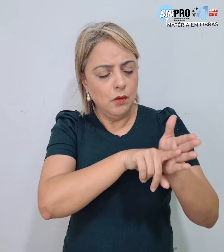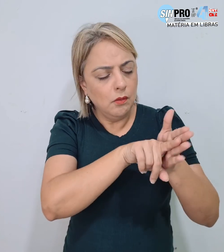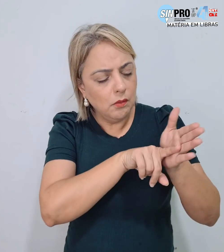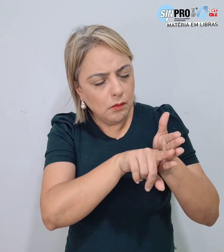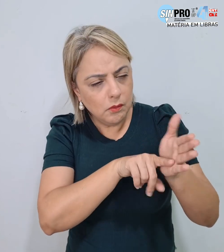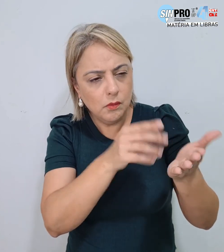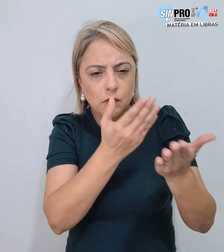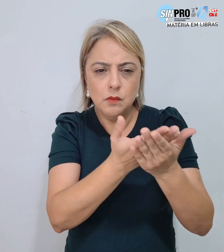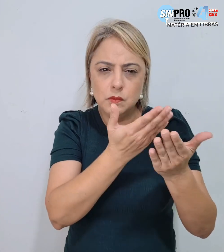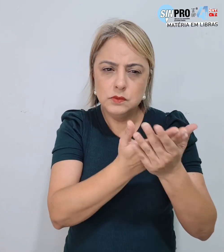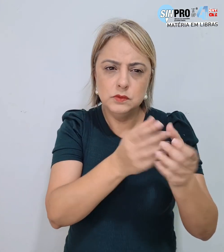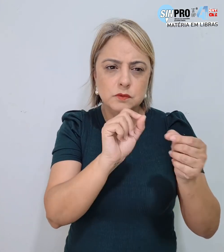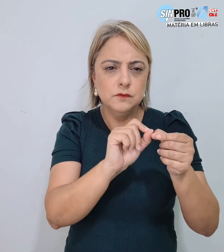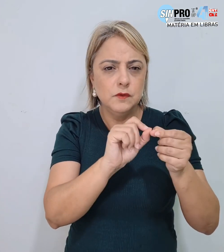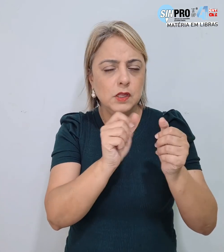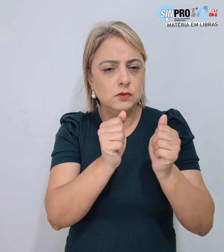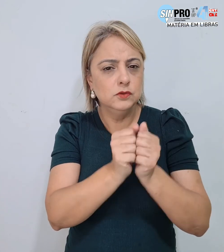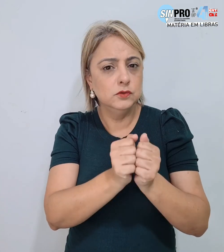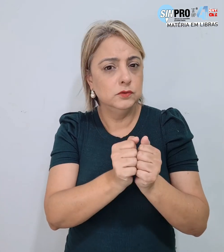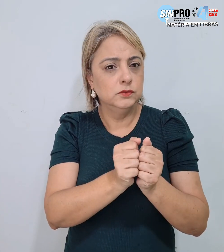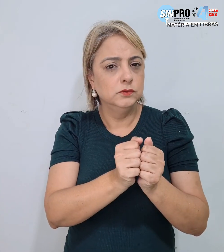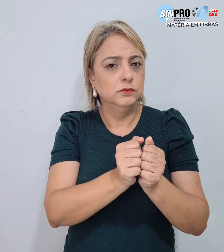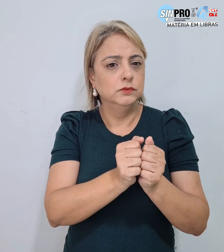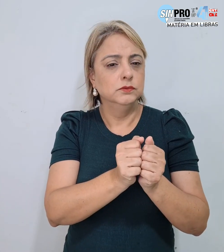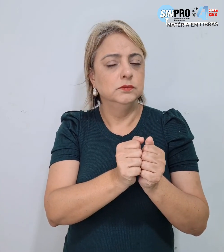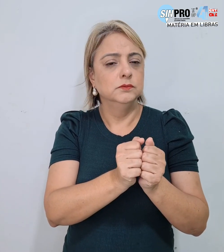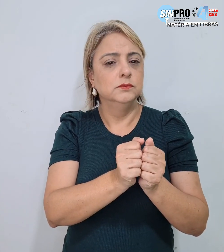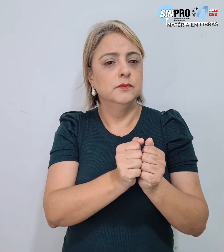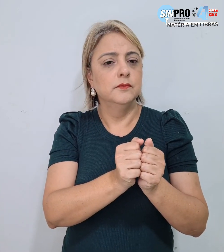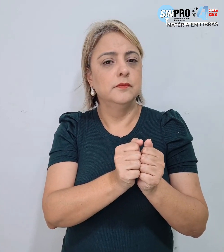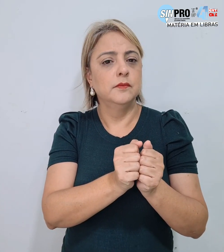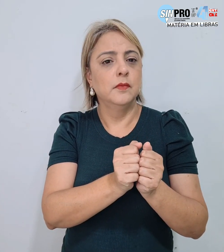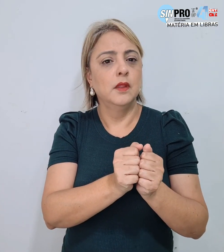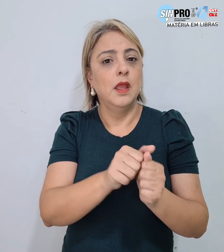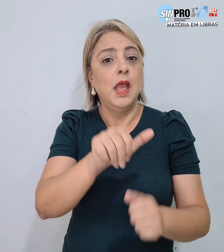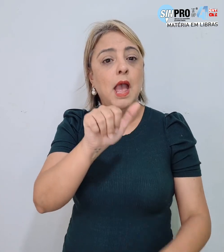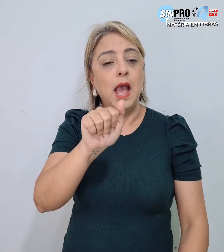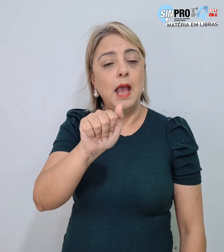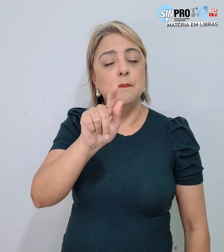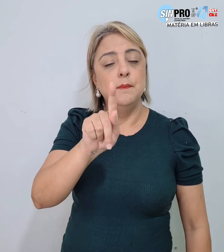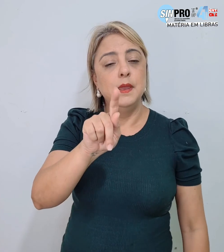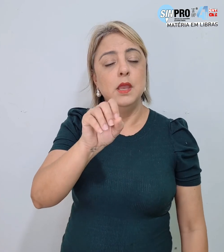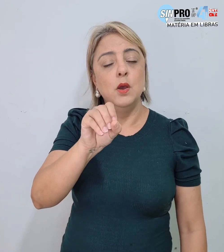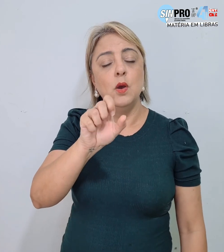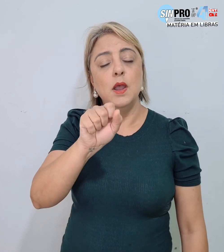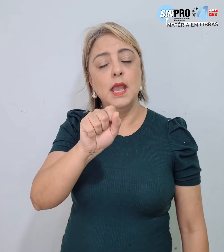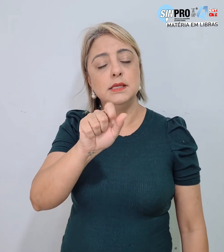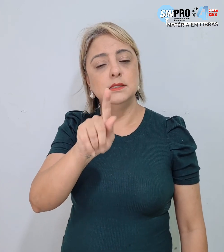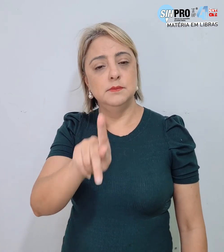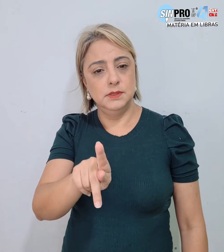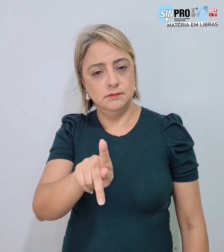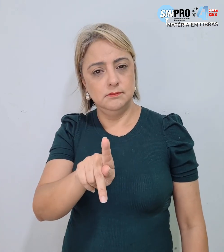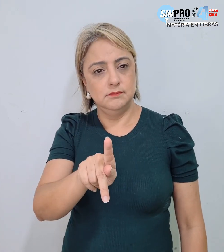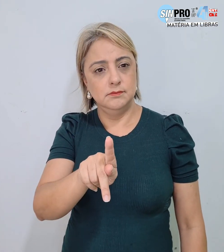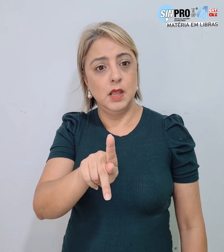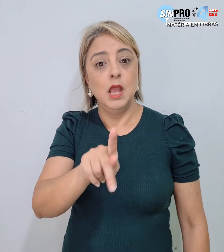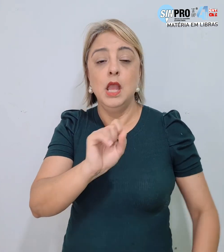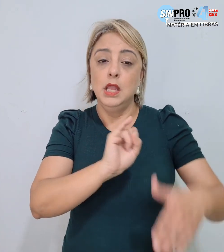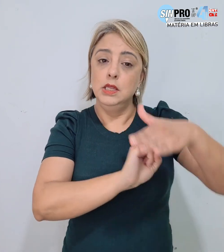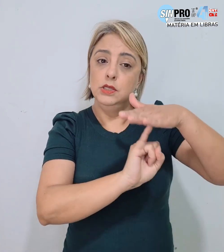estudo realizado em conjunto e pela APEOESP e pelo Instituto